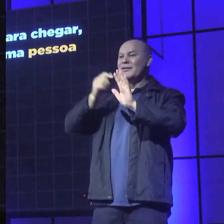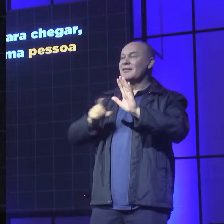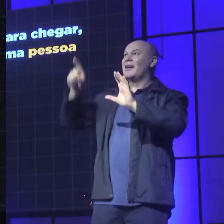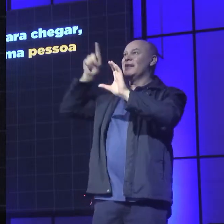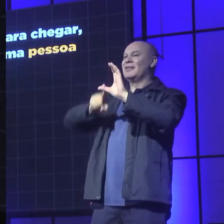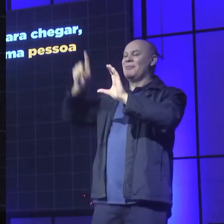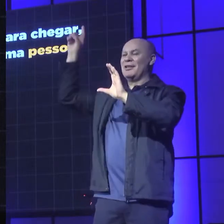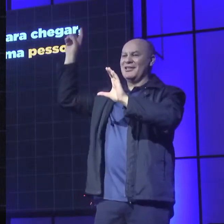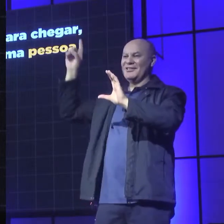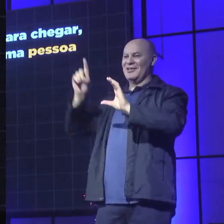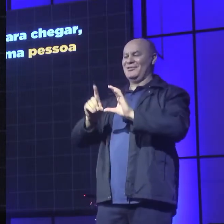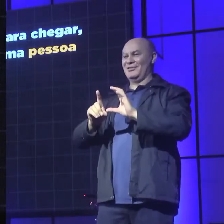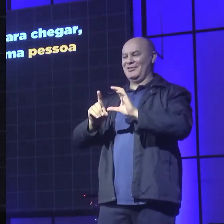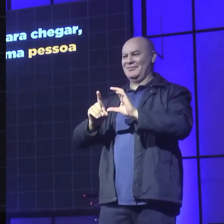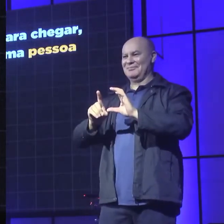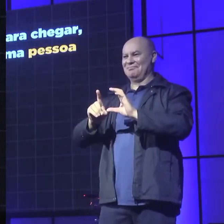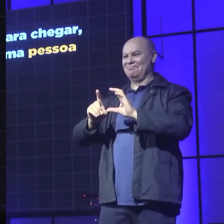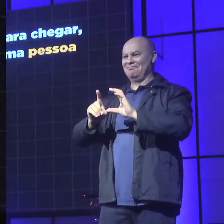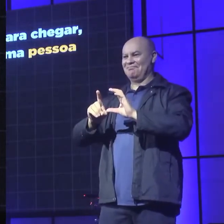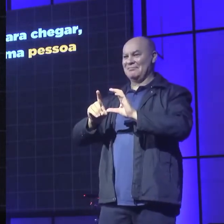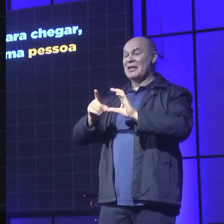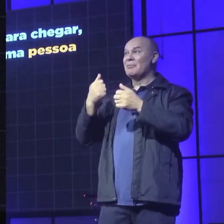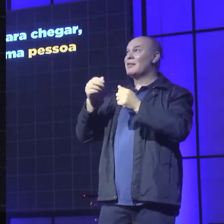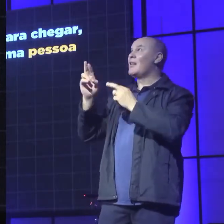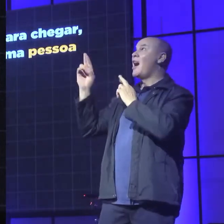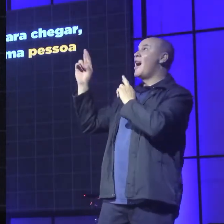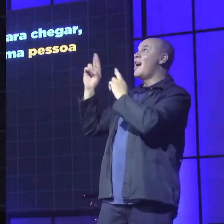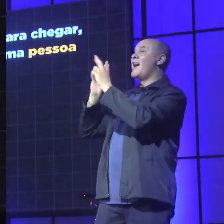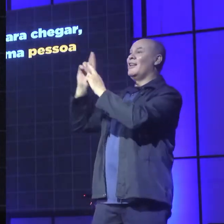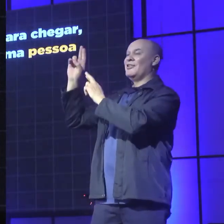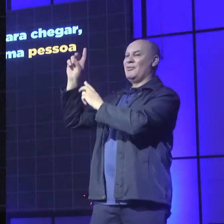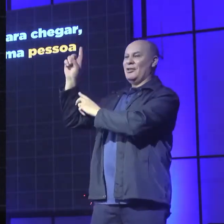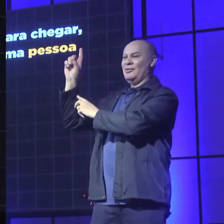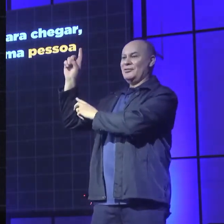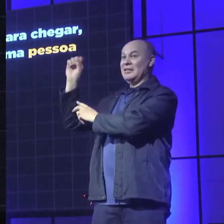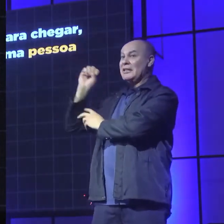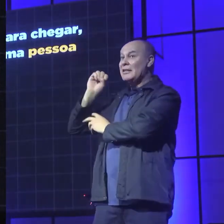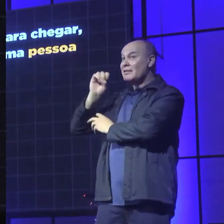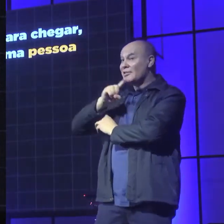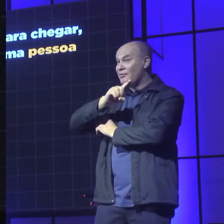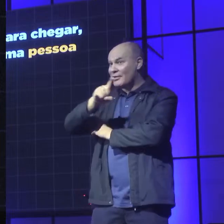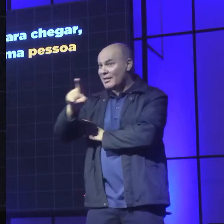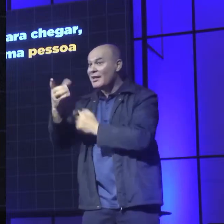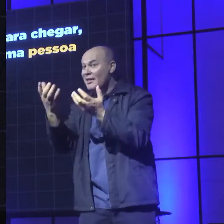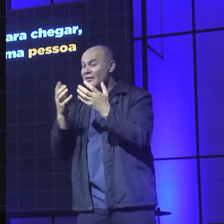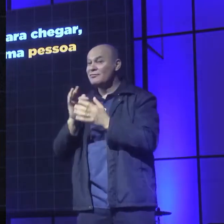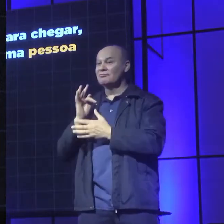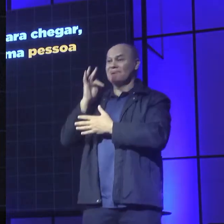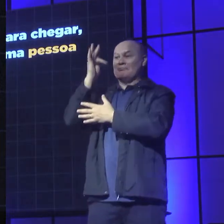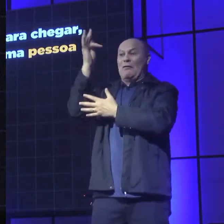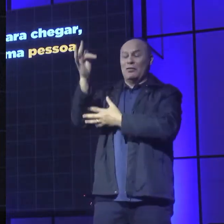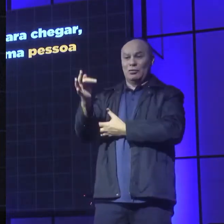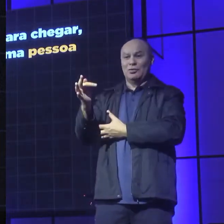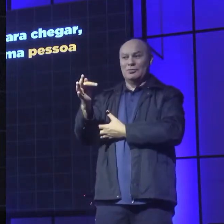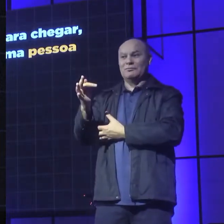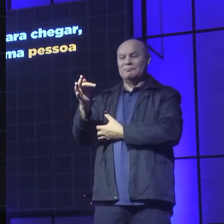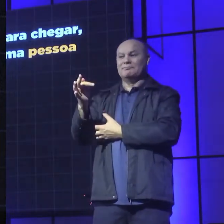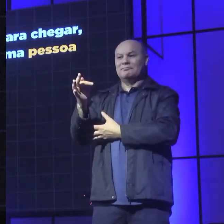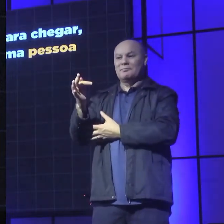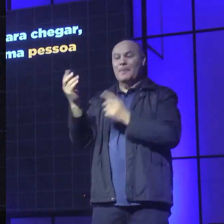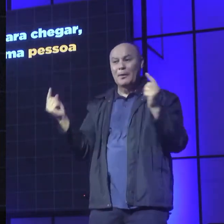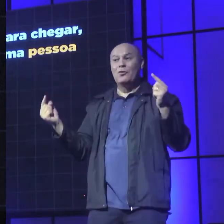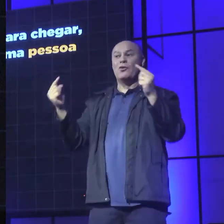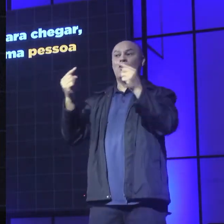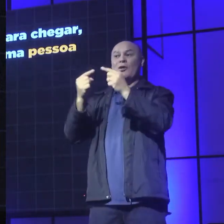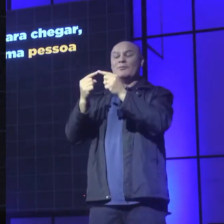um relacionamento dele. E se você quer ter uma vida, um futuro com significado, você precisa encontrar essas verdades na sua